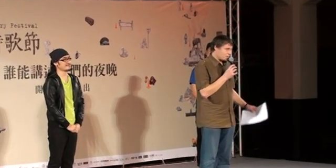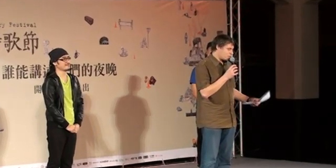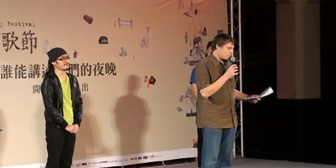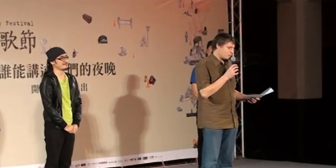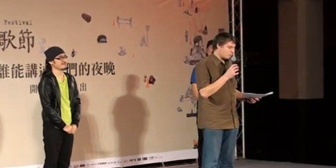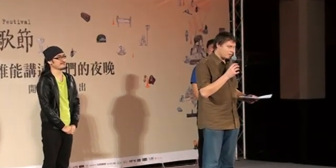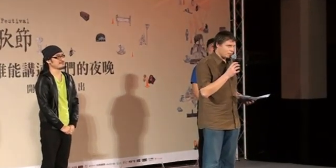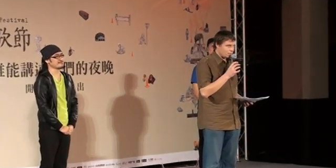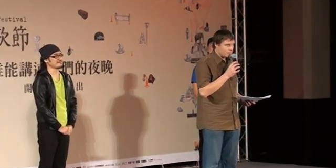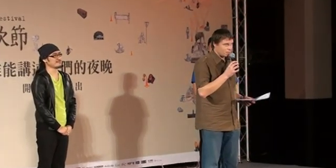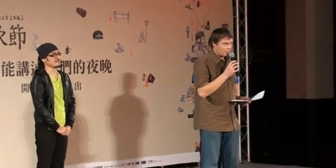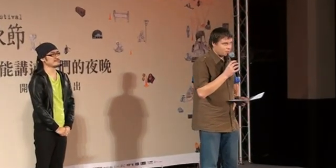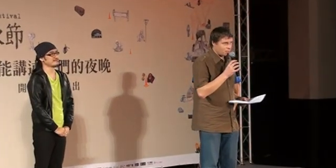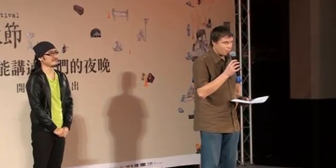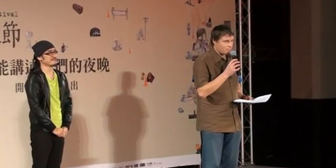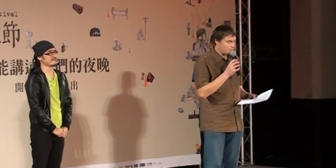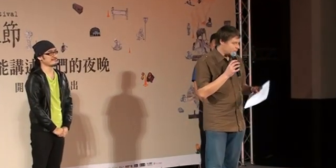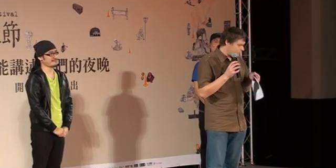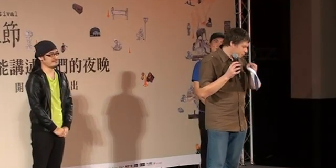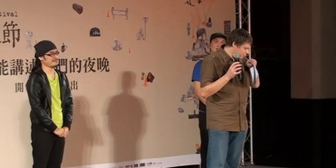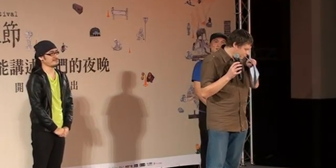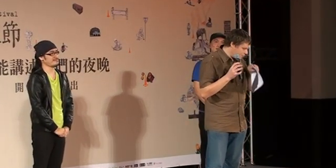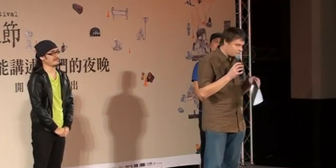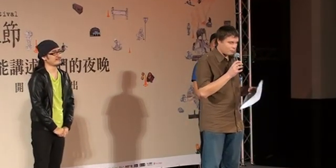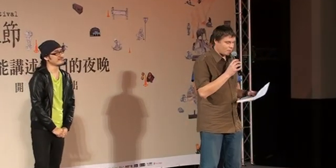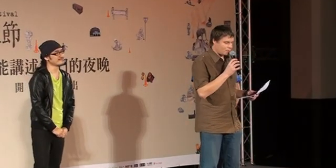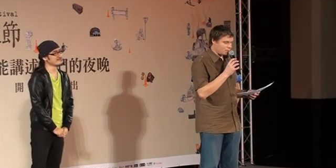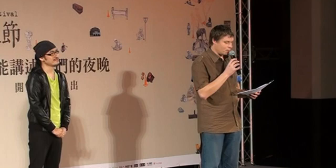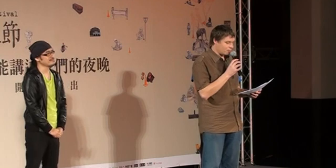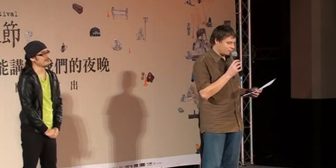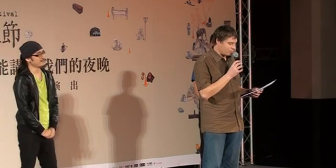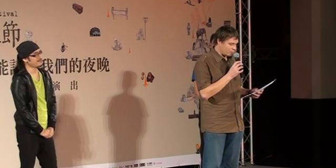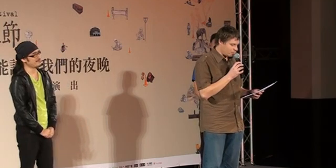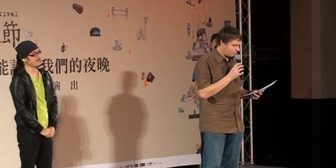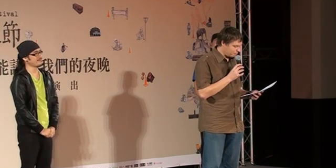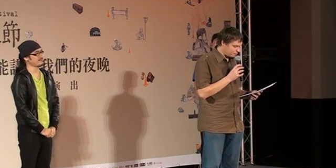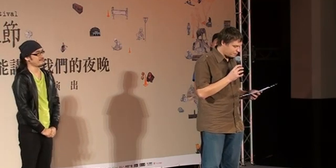to read you the last poem in Estonia.